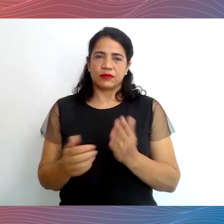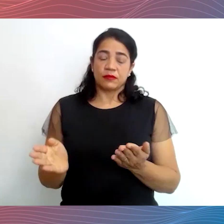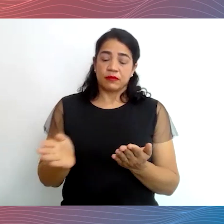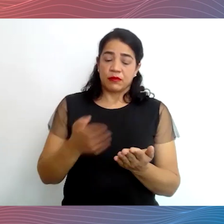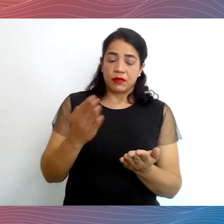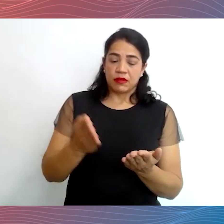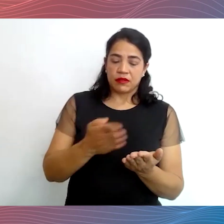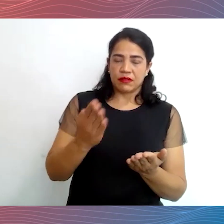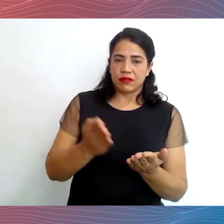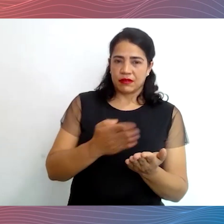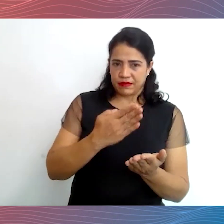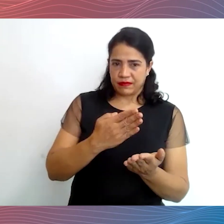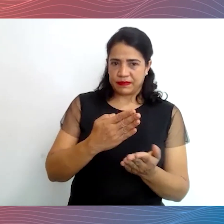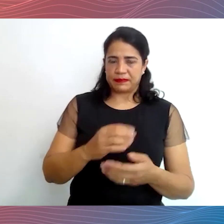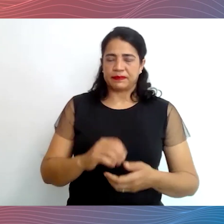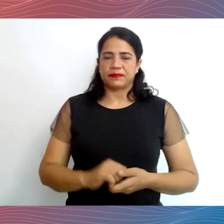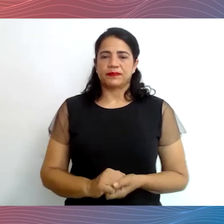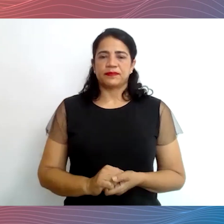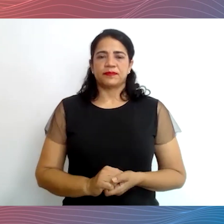livro.